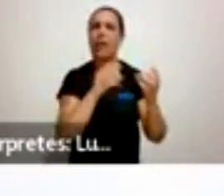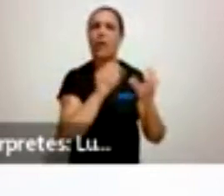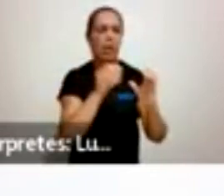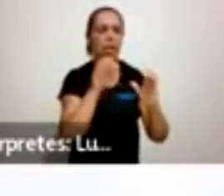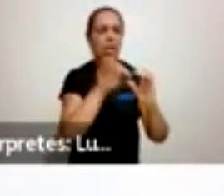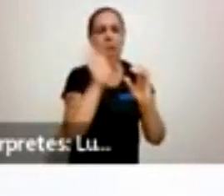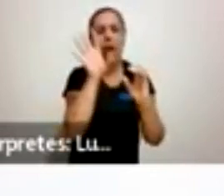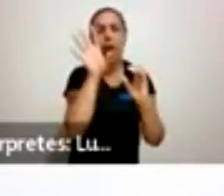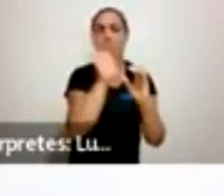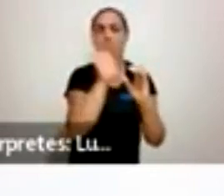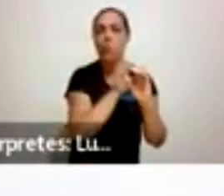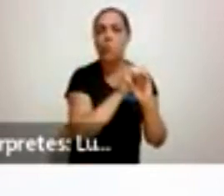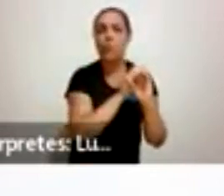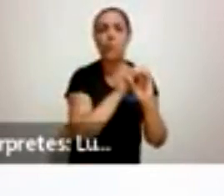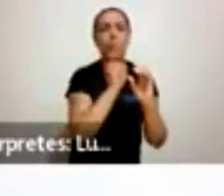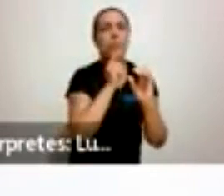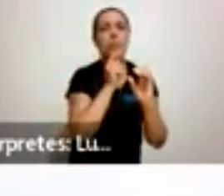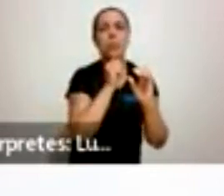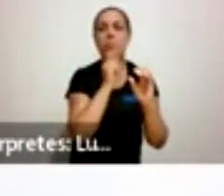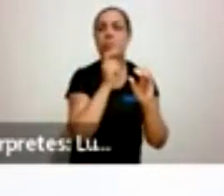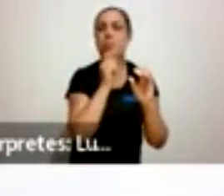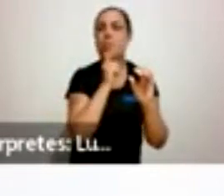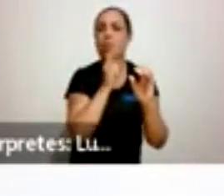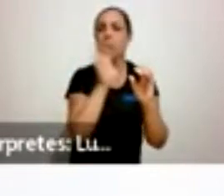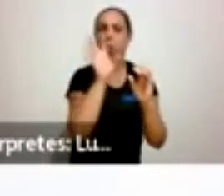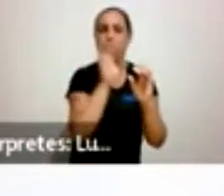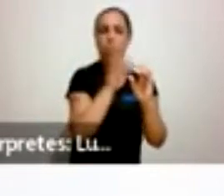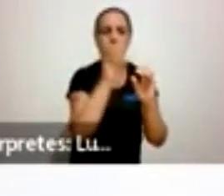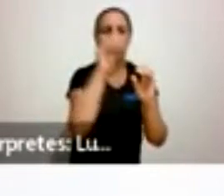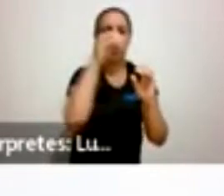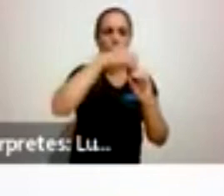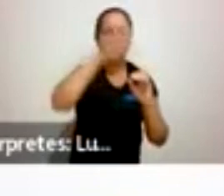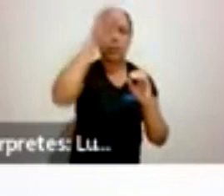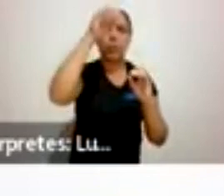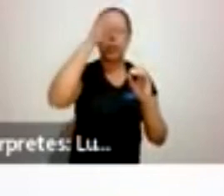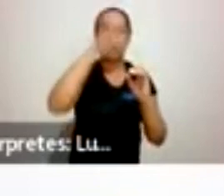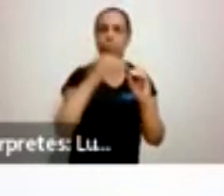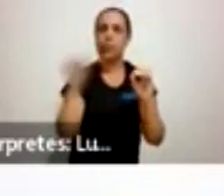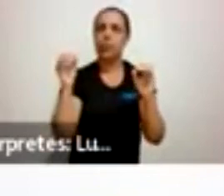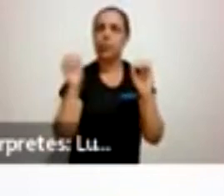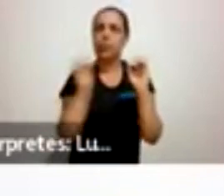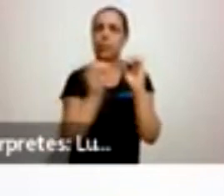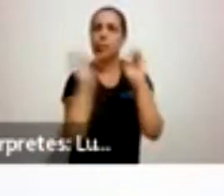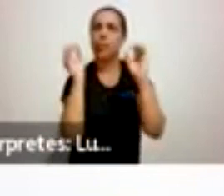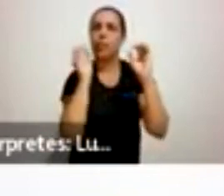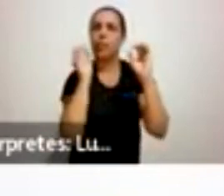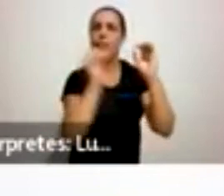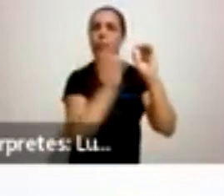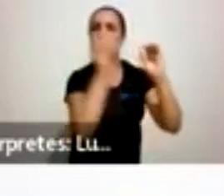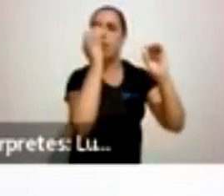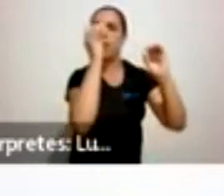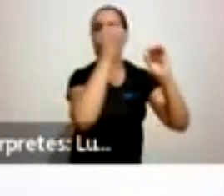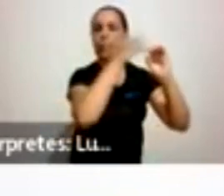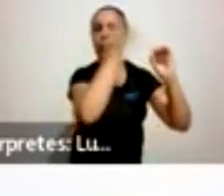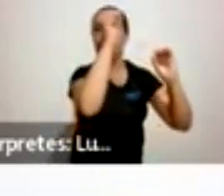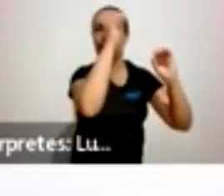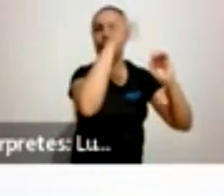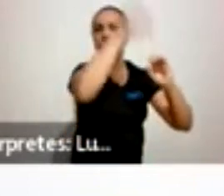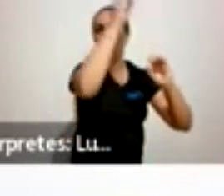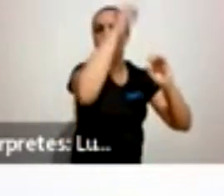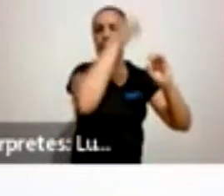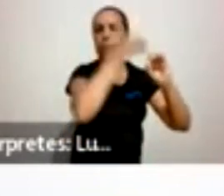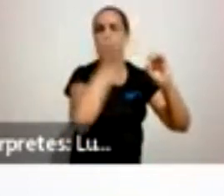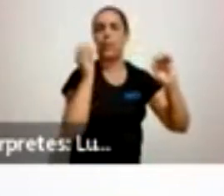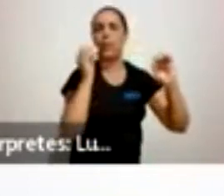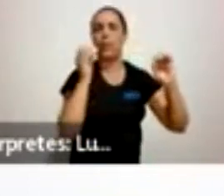esses clusters? São os minerais que, porque a água parou, ela está acumulada, ela está parada, junta-se esses